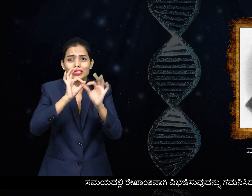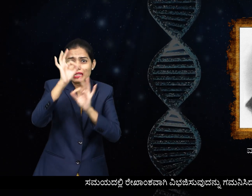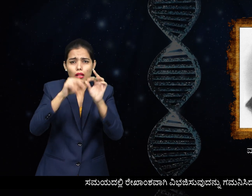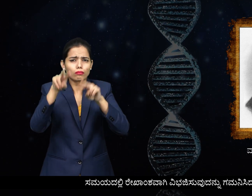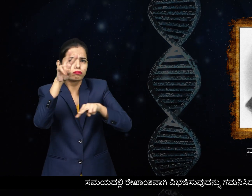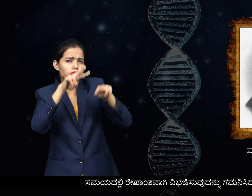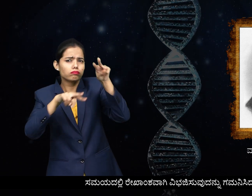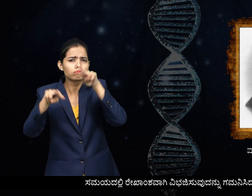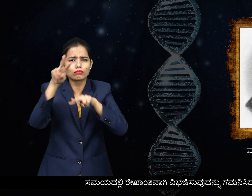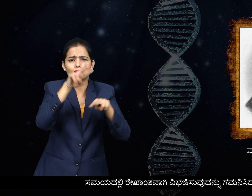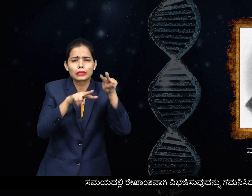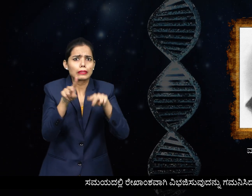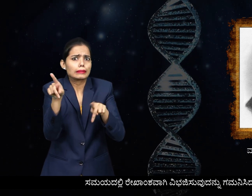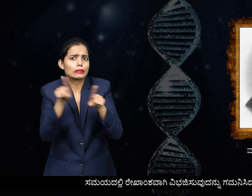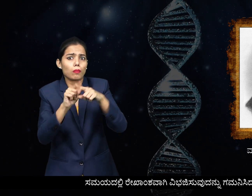ರೇಖಾಂಶವಾಗಿ ವಿಭಜಿಸುವುದನ್ನ ಗಮನಿಸಿದರು.